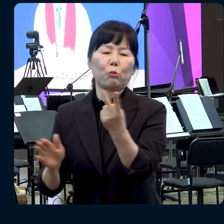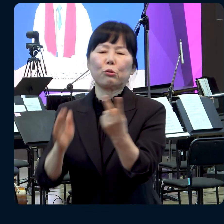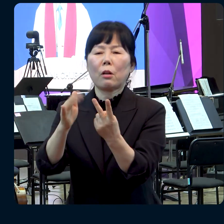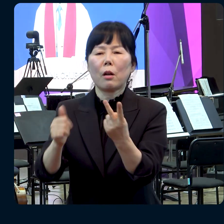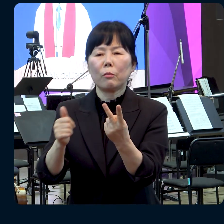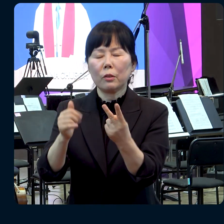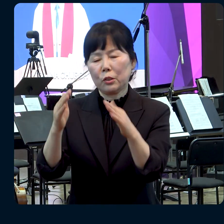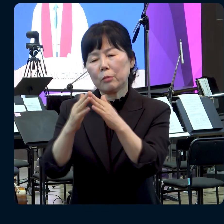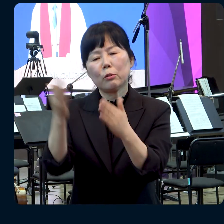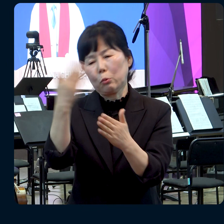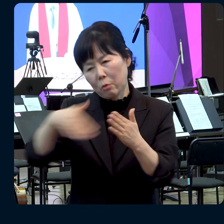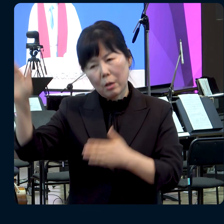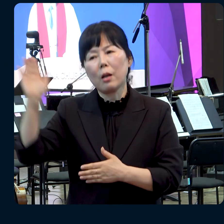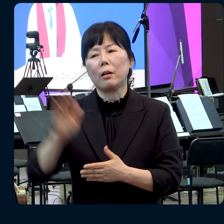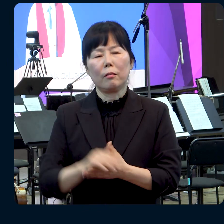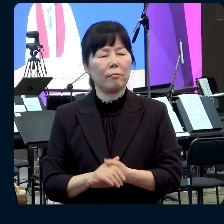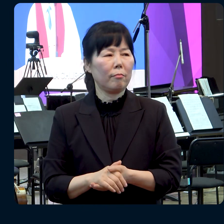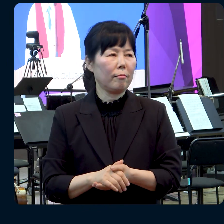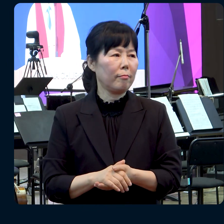돌아갔어요.